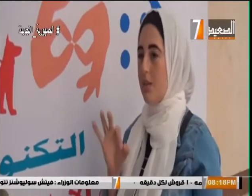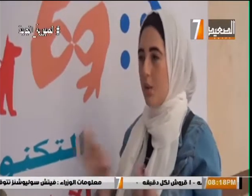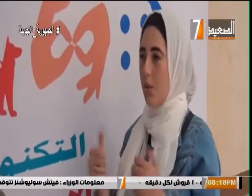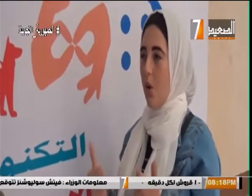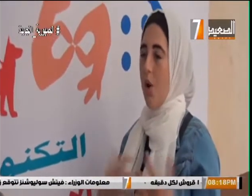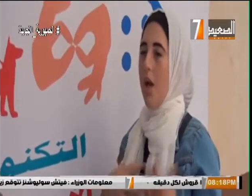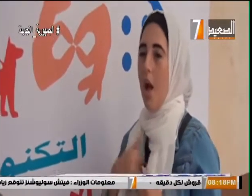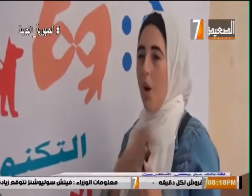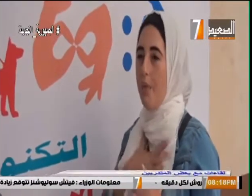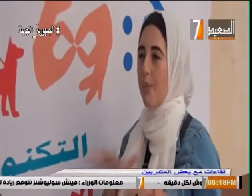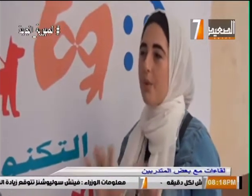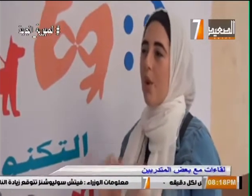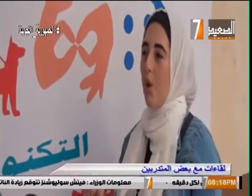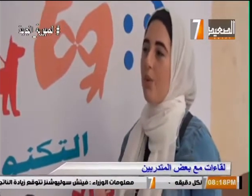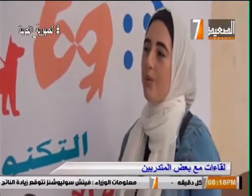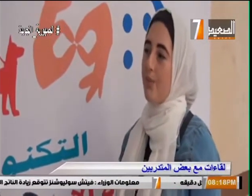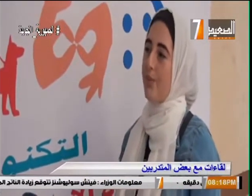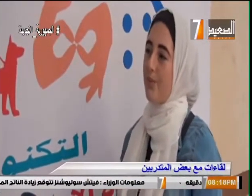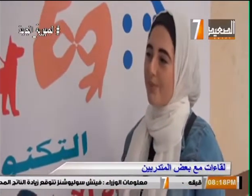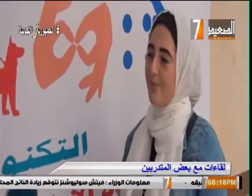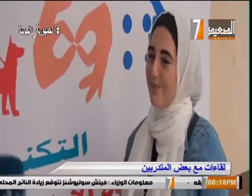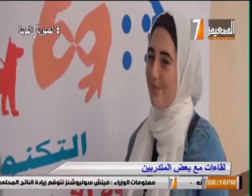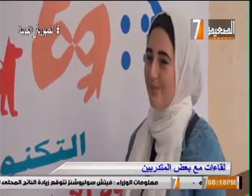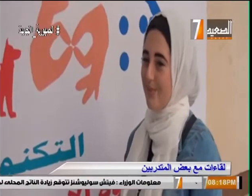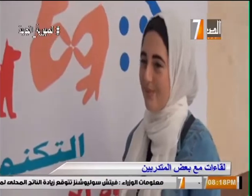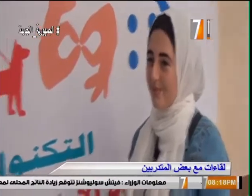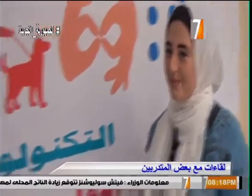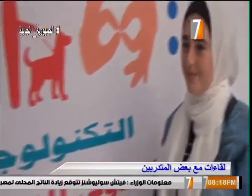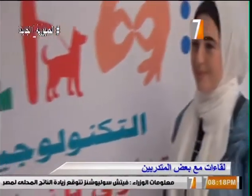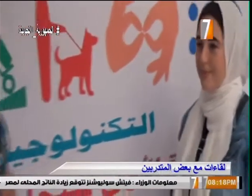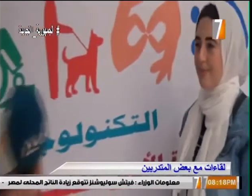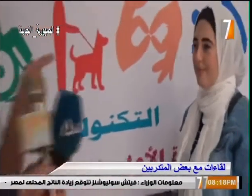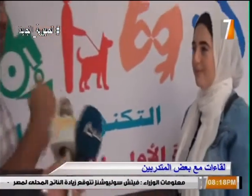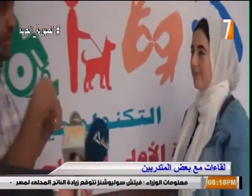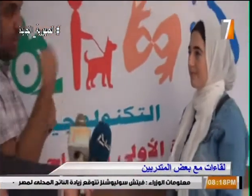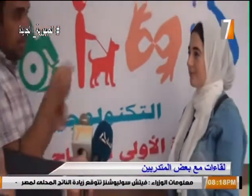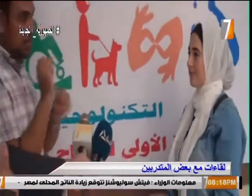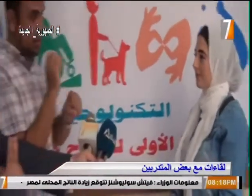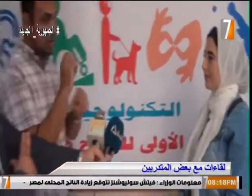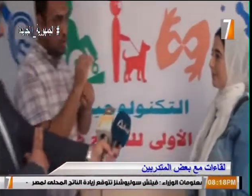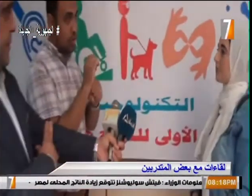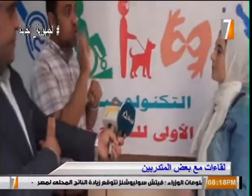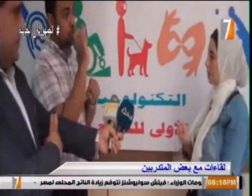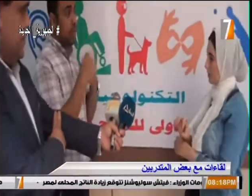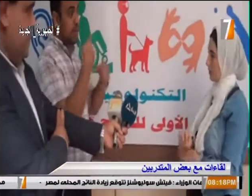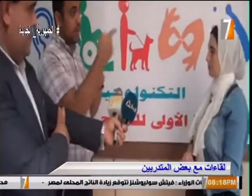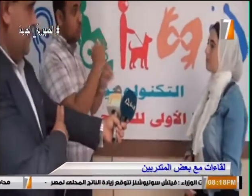بتستفاد تمام من الكمبيوتر وهي مبسوطه قوي. التدريب ده هيفيدها ازاي في انت بعد كده تتدربي ان شاء الله بعد كده في